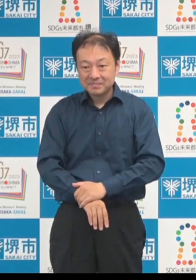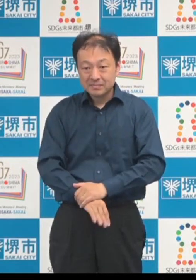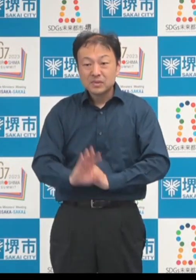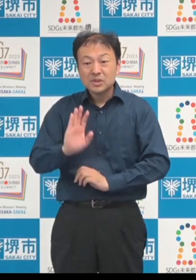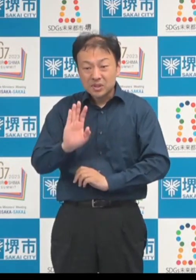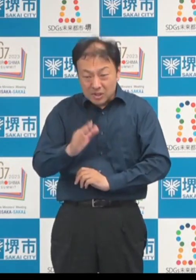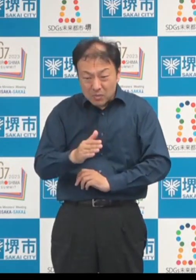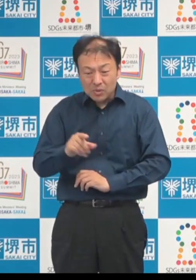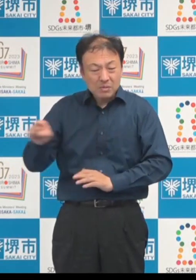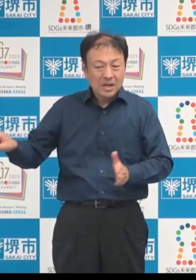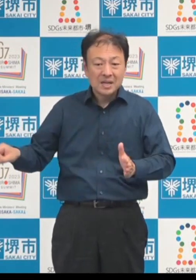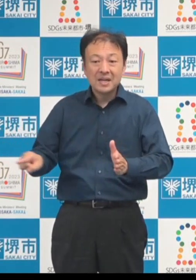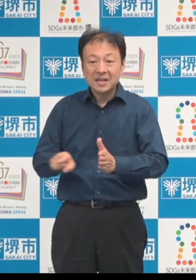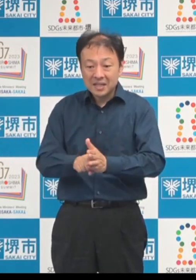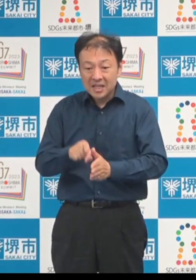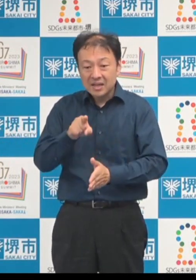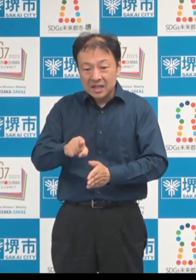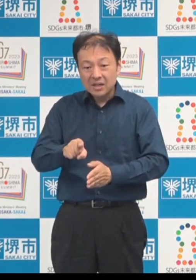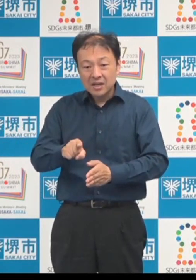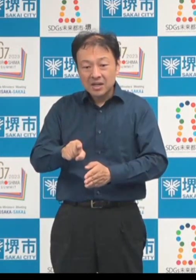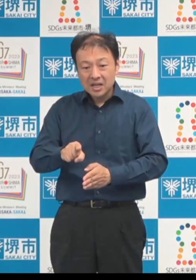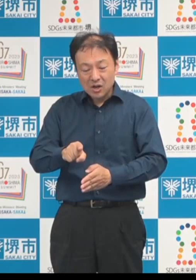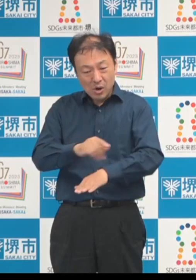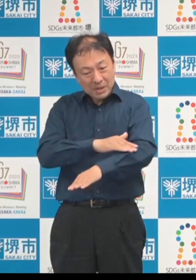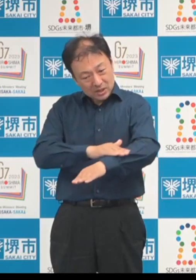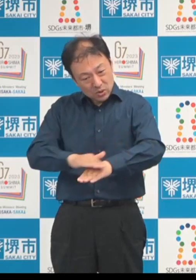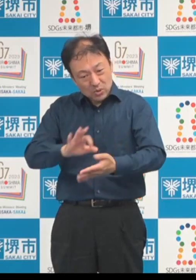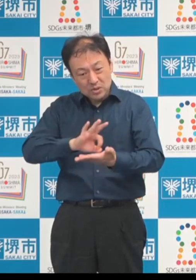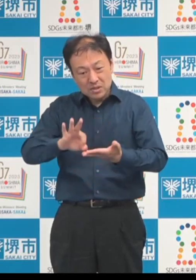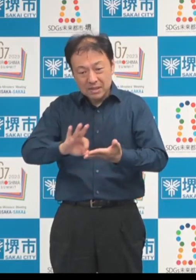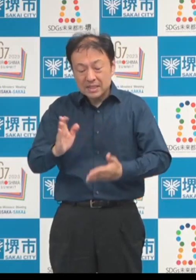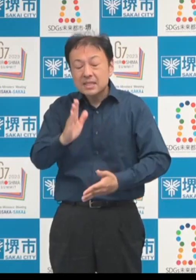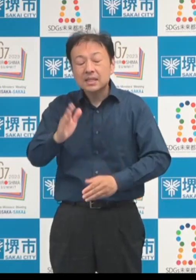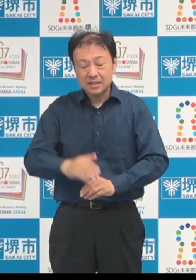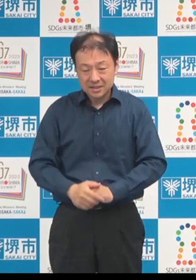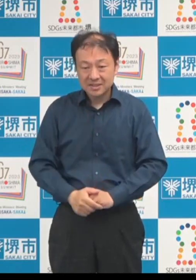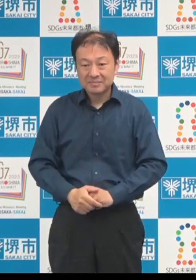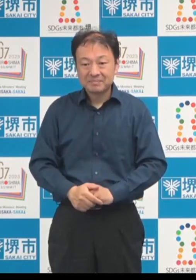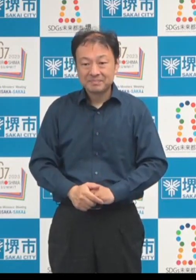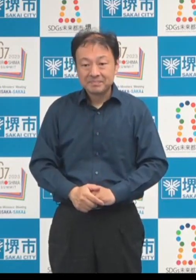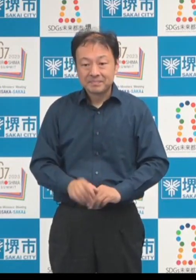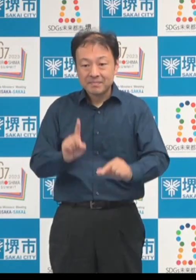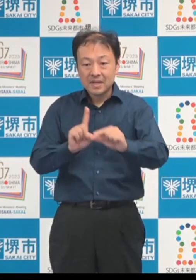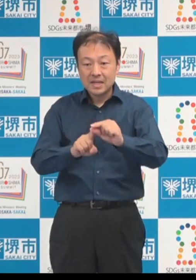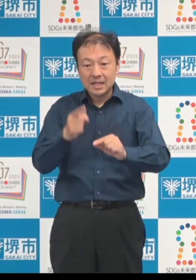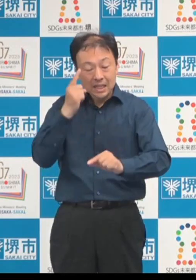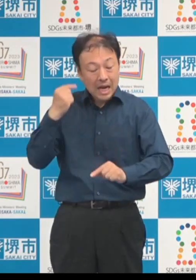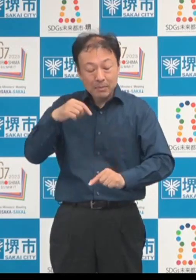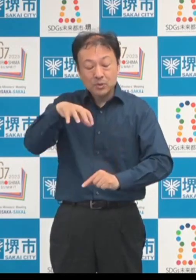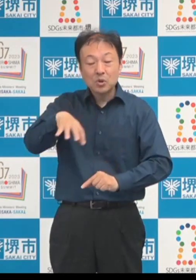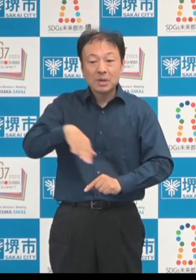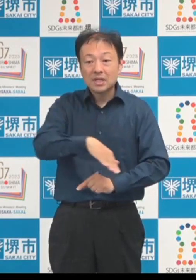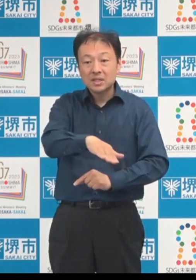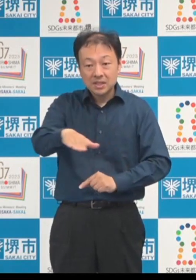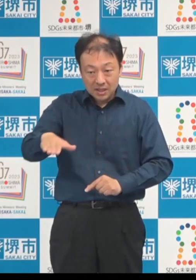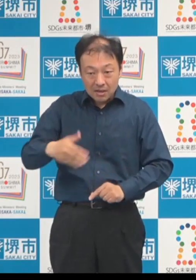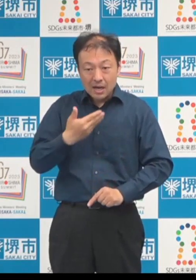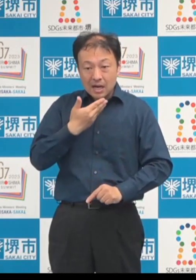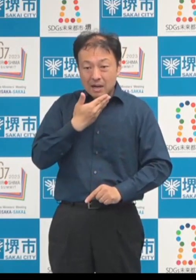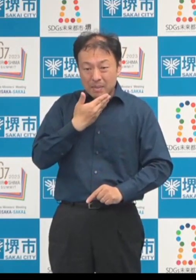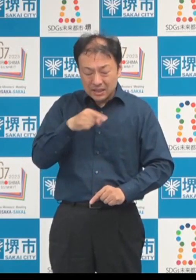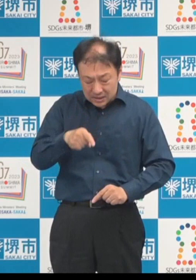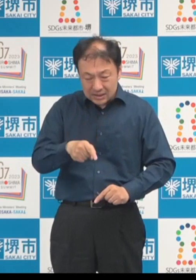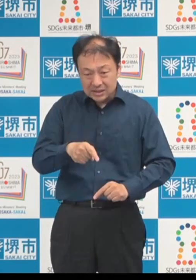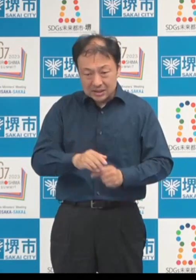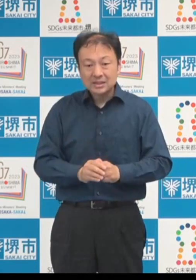がありました。ですので、このただ中本の今の地の利でありまして、メトロ